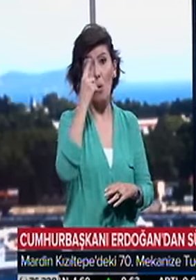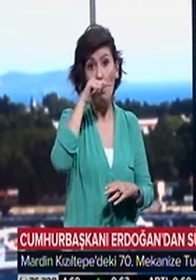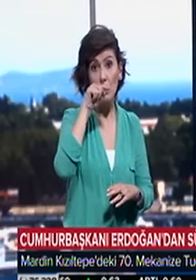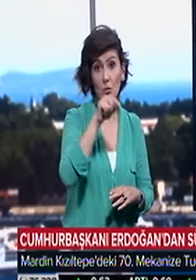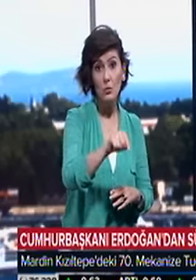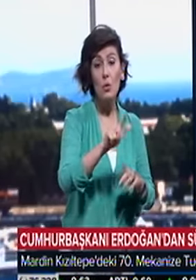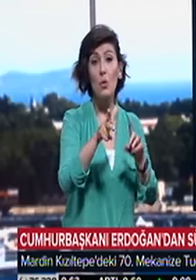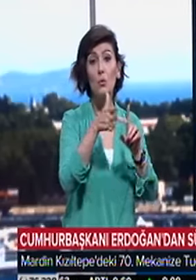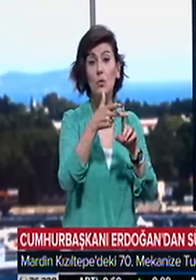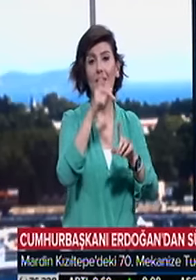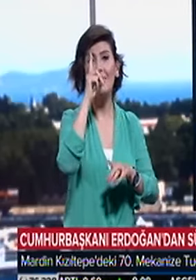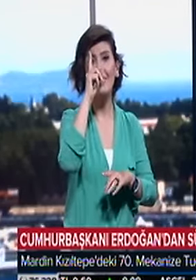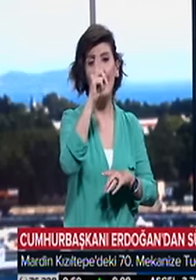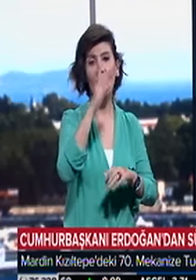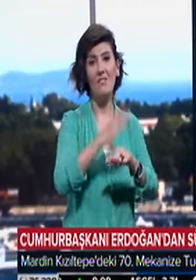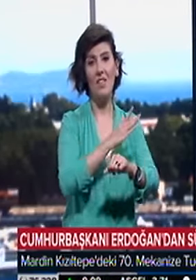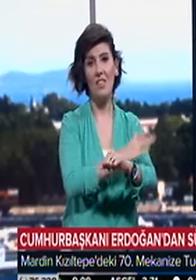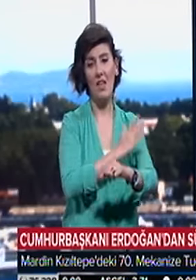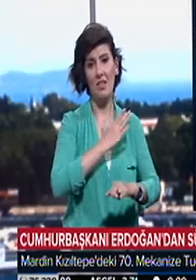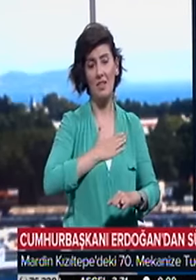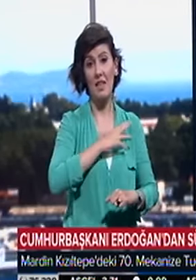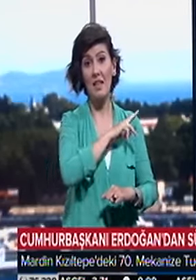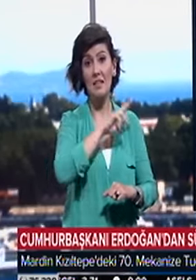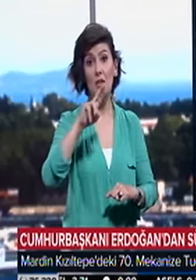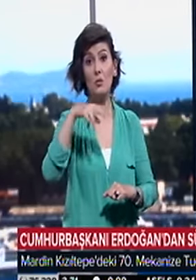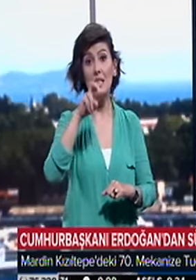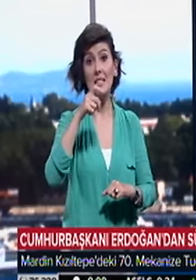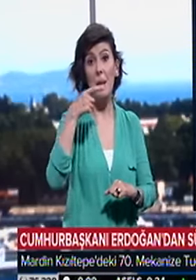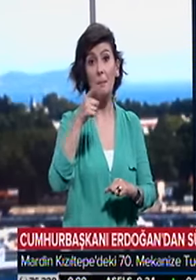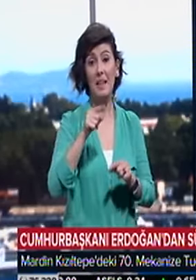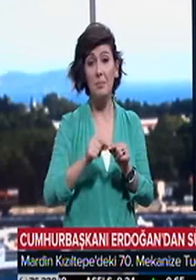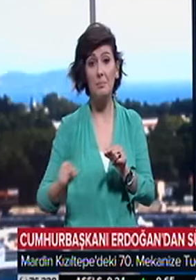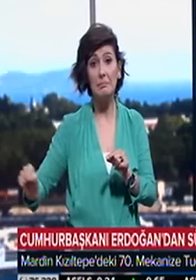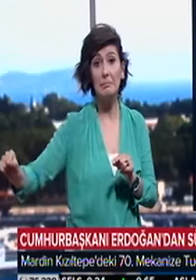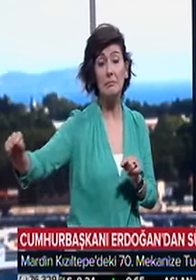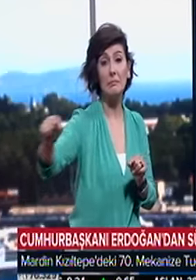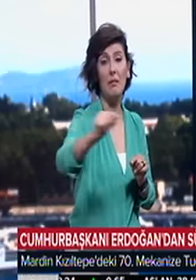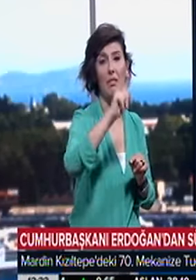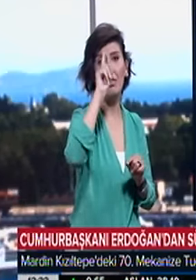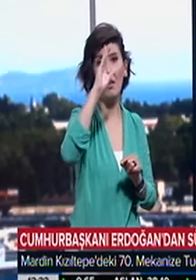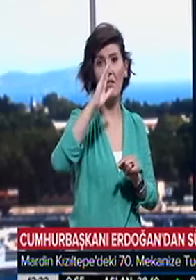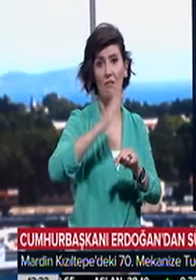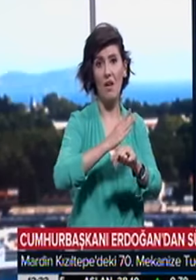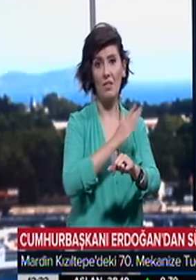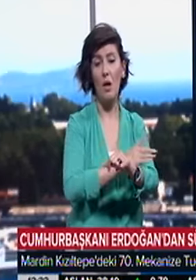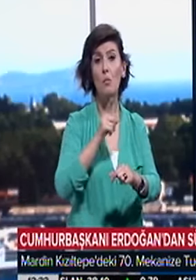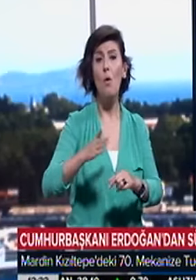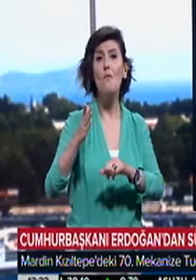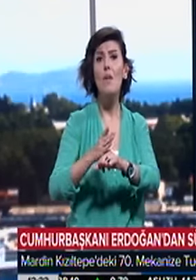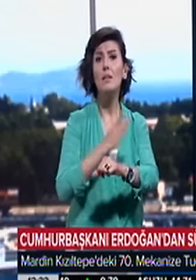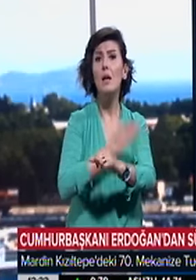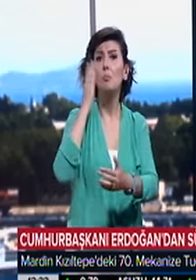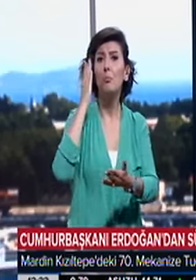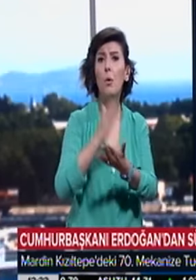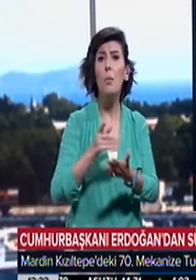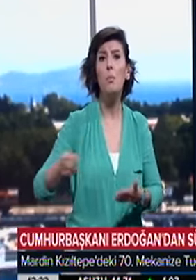için üçüncüsü de tek vatan. 780 bin kilometre kareyle tek vatan. Bu vatanı bölmeye bunların